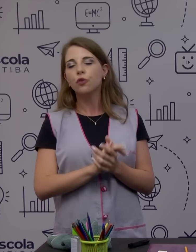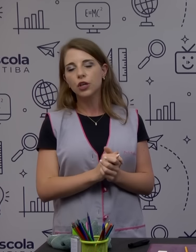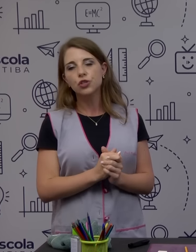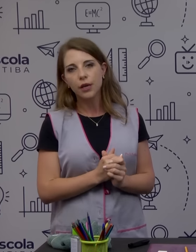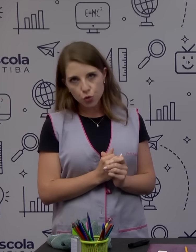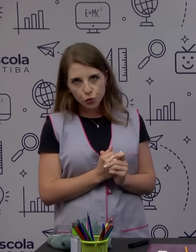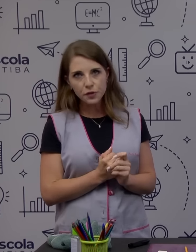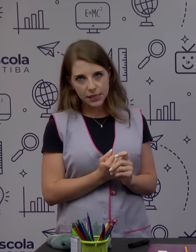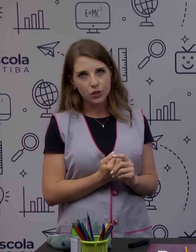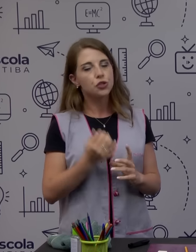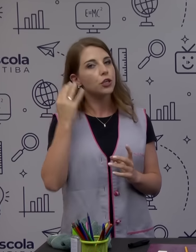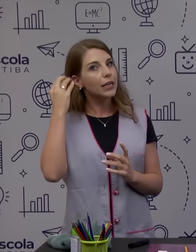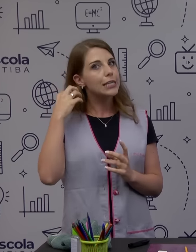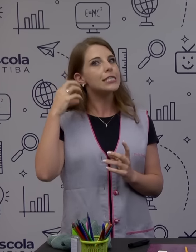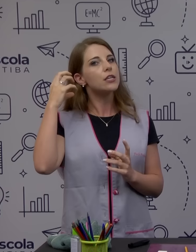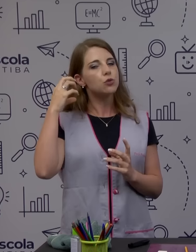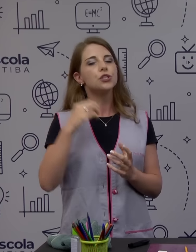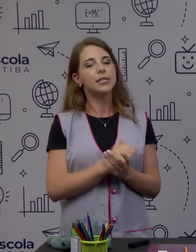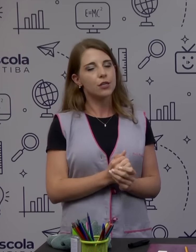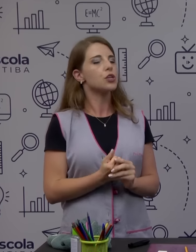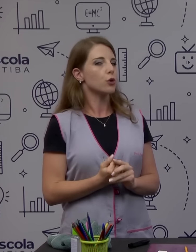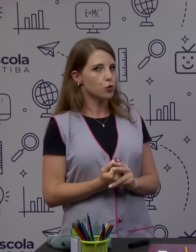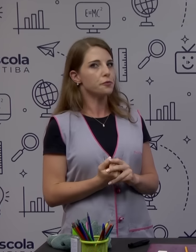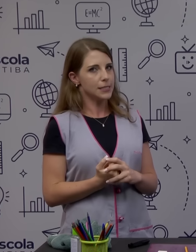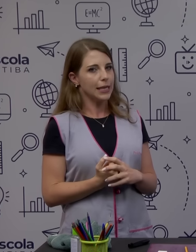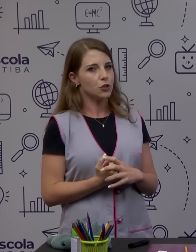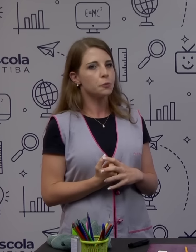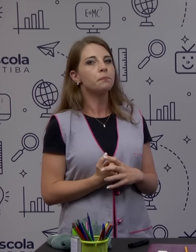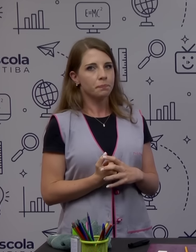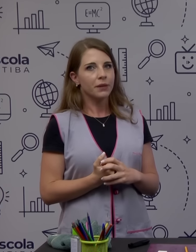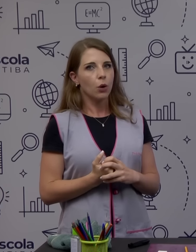fora já é o suficiente. Tirando aquele excesso de cera já é o suficiente, ok?